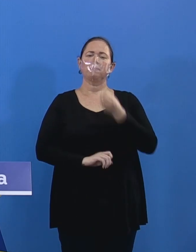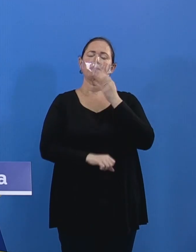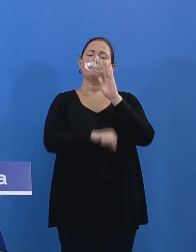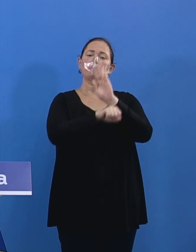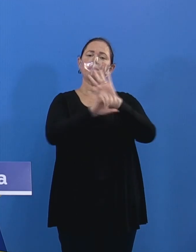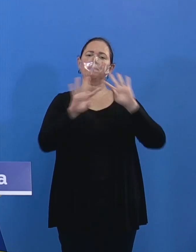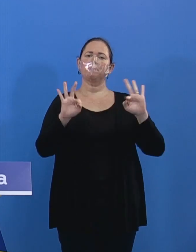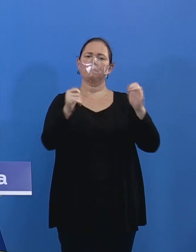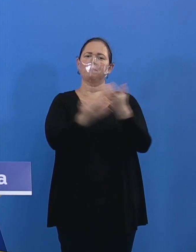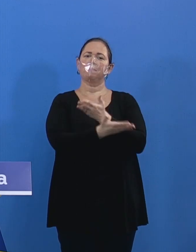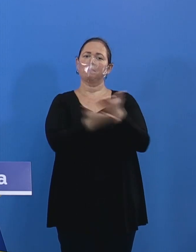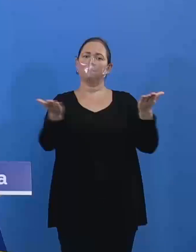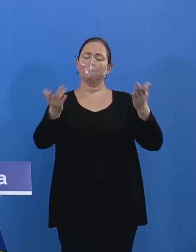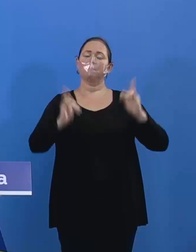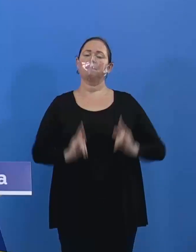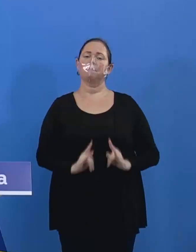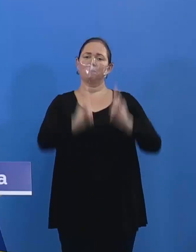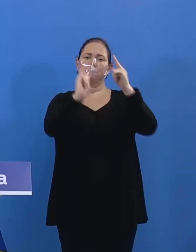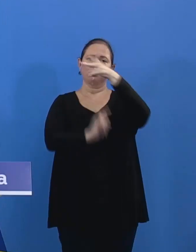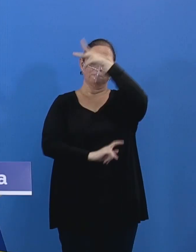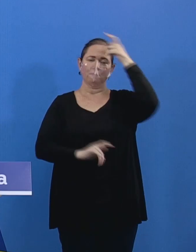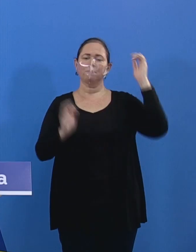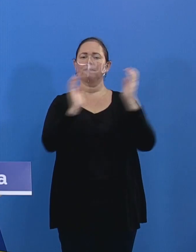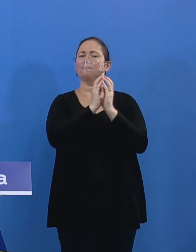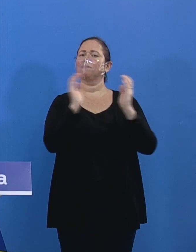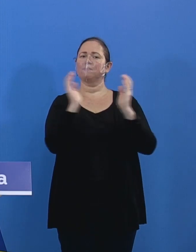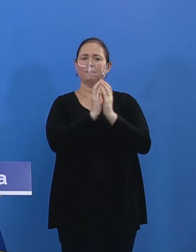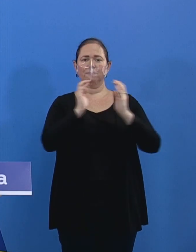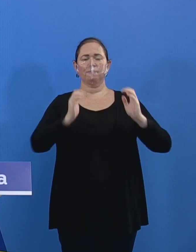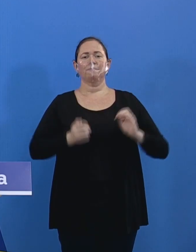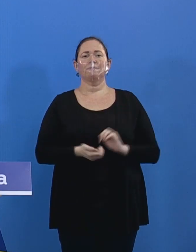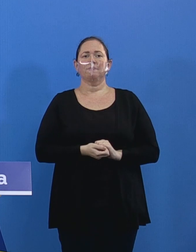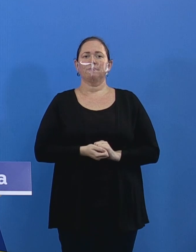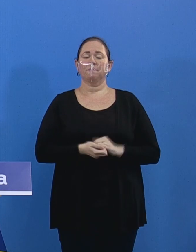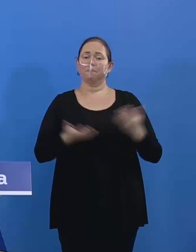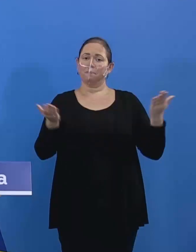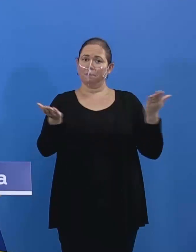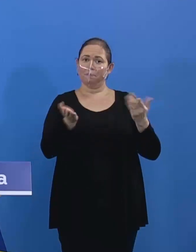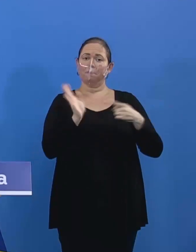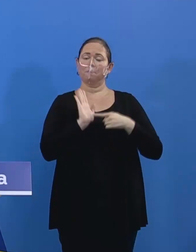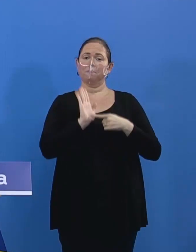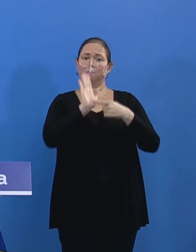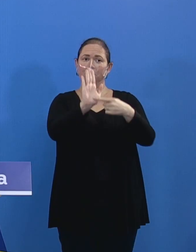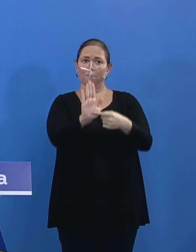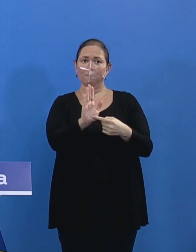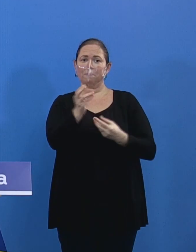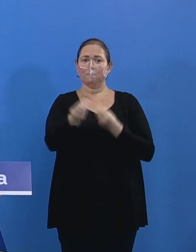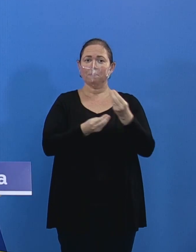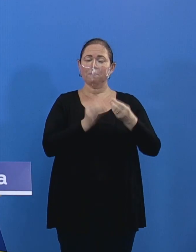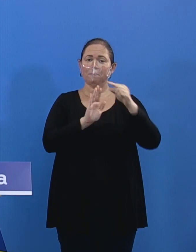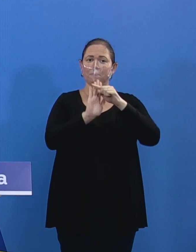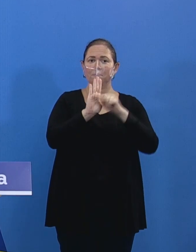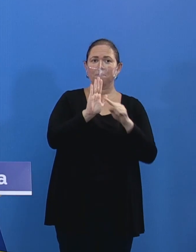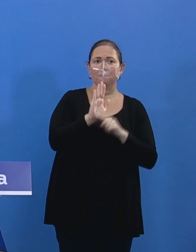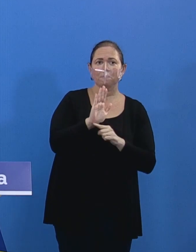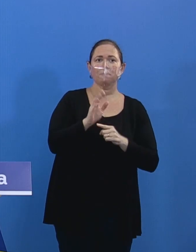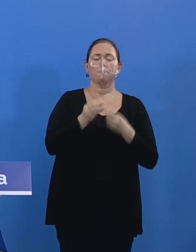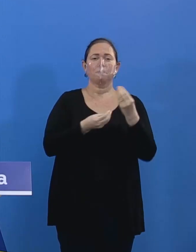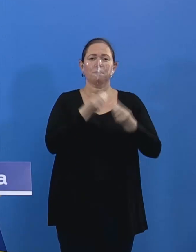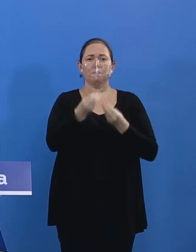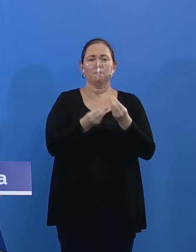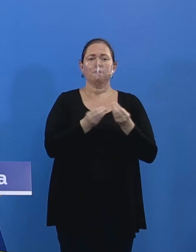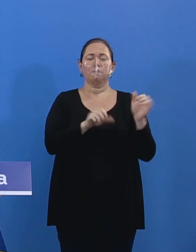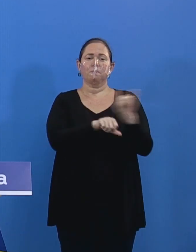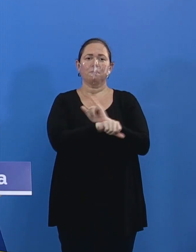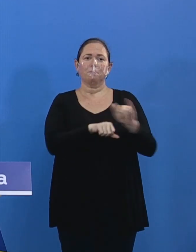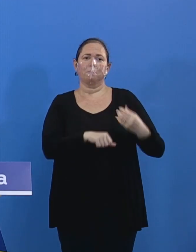Boa tarde a todas e todos. Falamos do edifício sede da Prefeitura do Recife, onde apresentaremos a metodologia do plano de